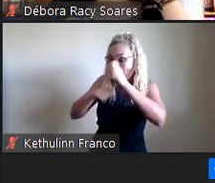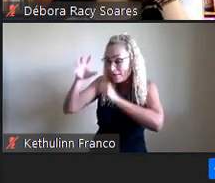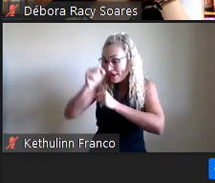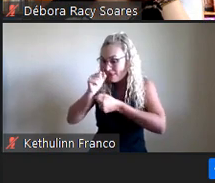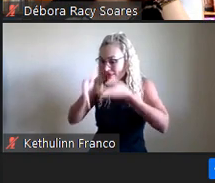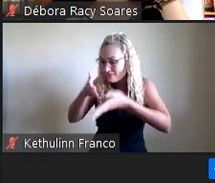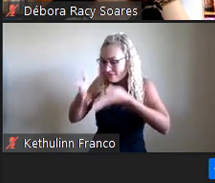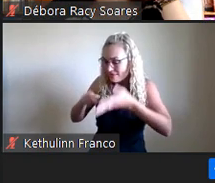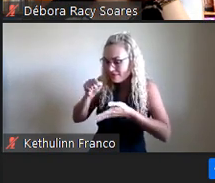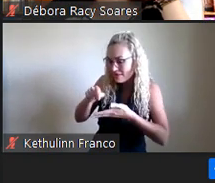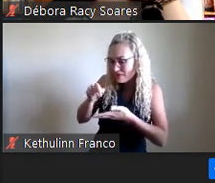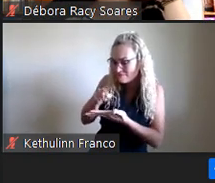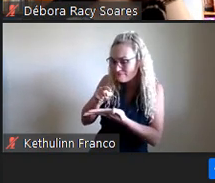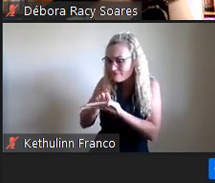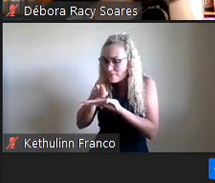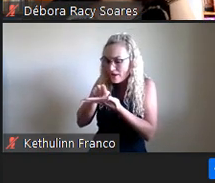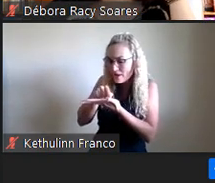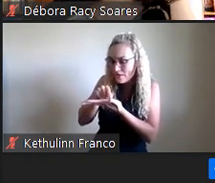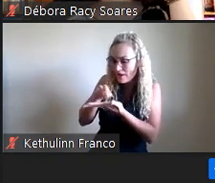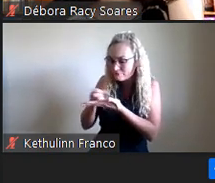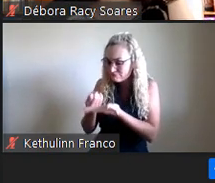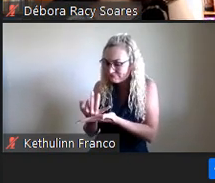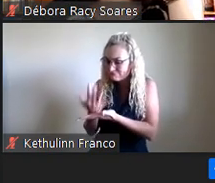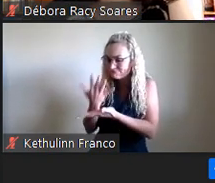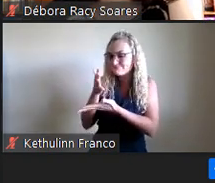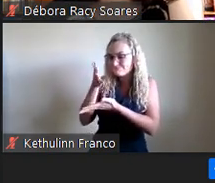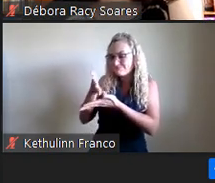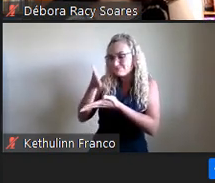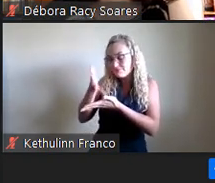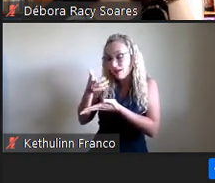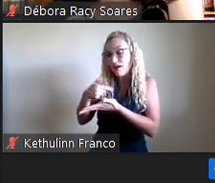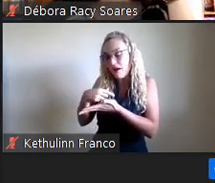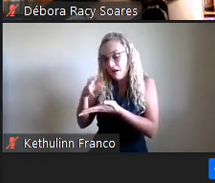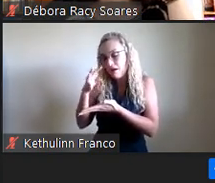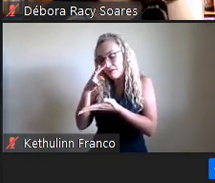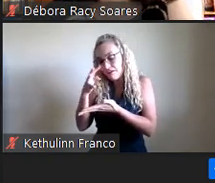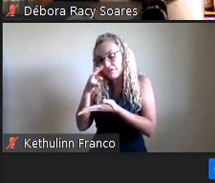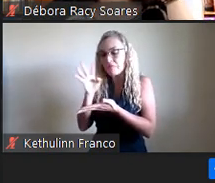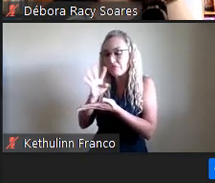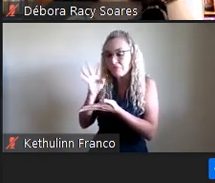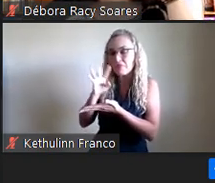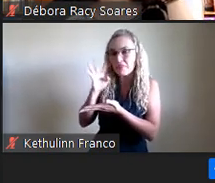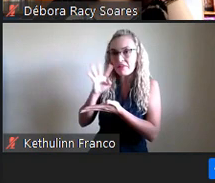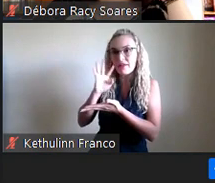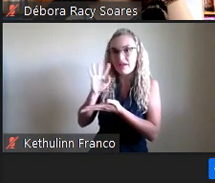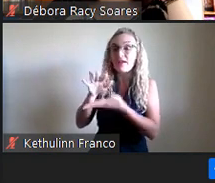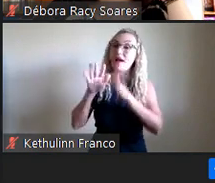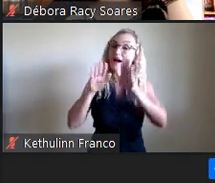também verão as palavras da língua portuguesa nos aplicativos, vão poder ali